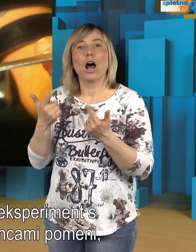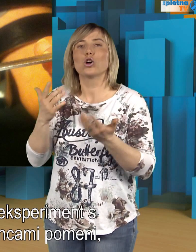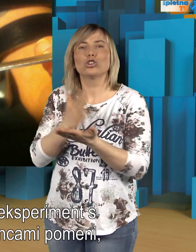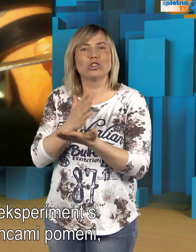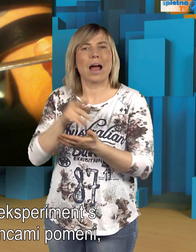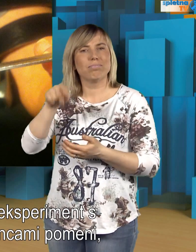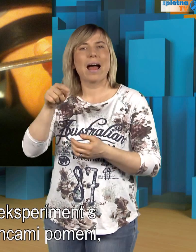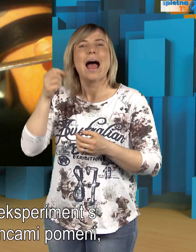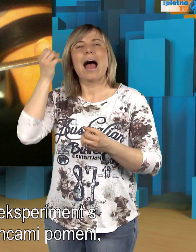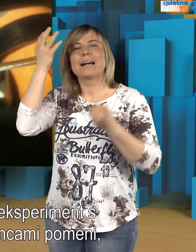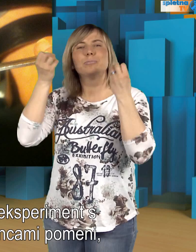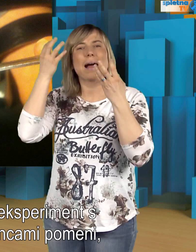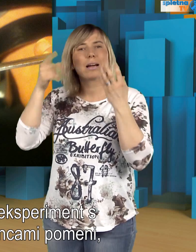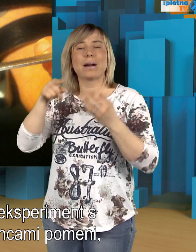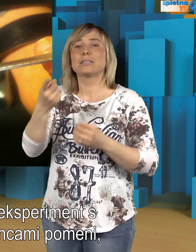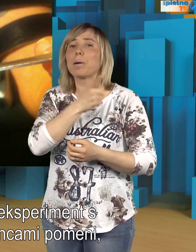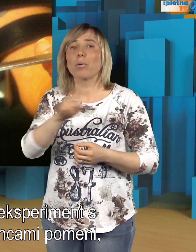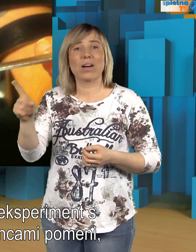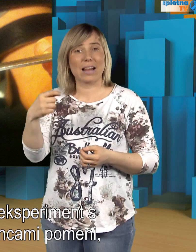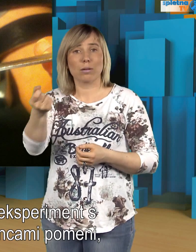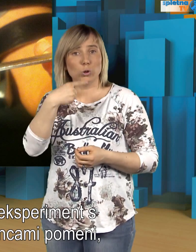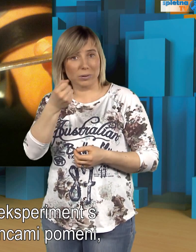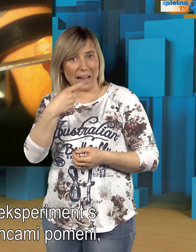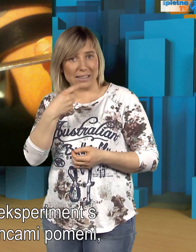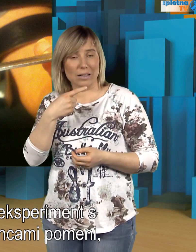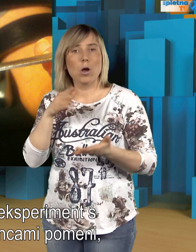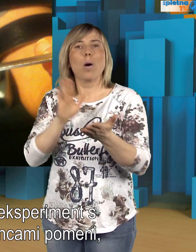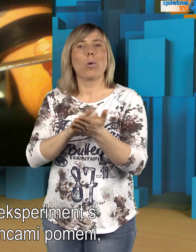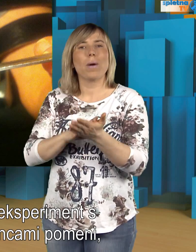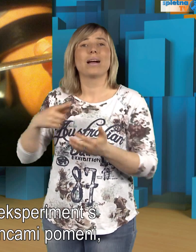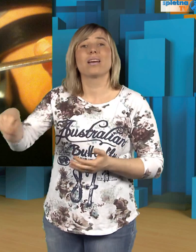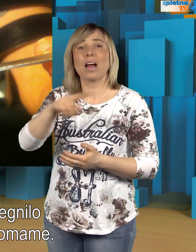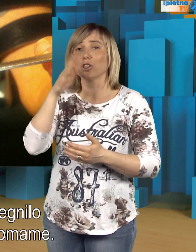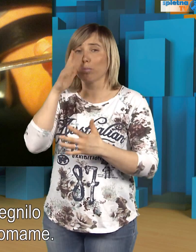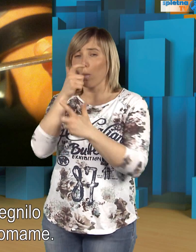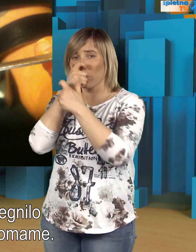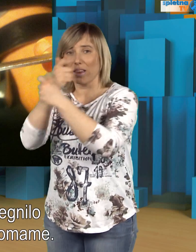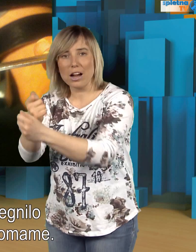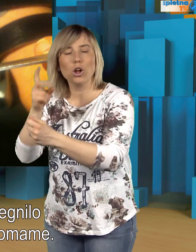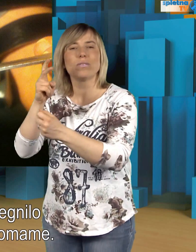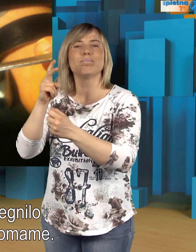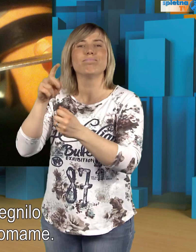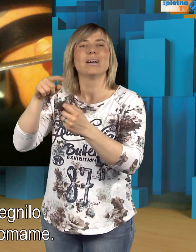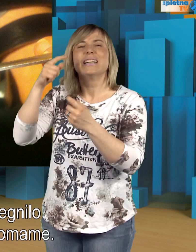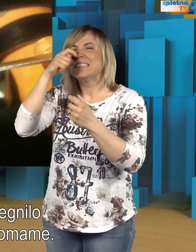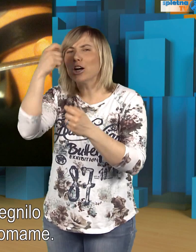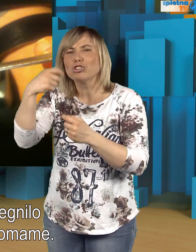Včasih lahko že sam eksperiment s prepovedanimi substancami pomeni, da nas bo potegnilo v začaran krog omame.